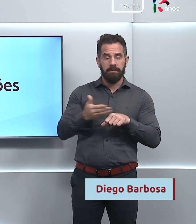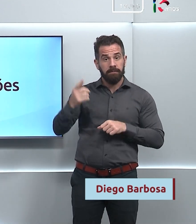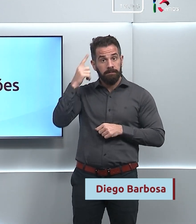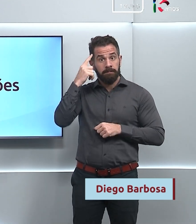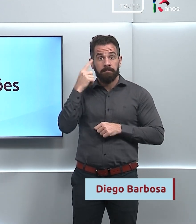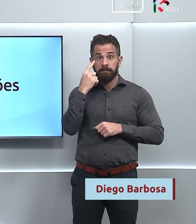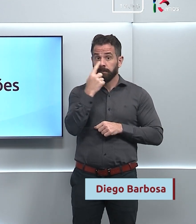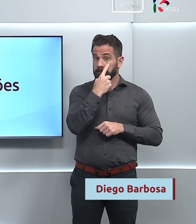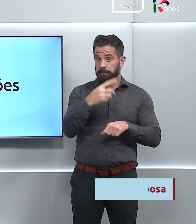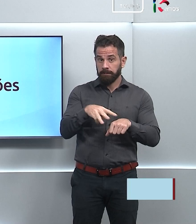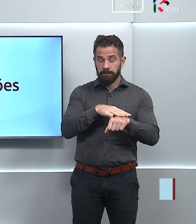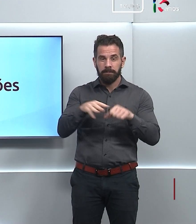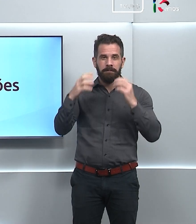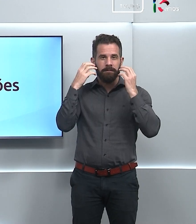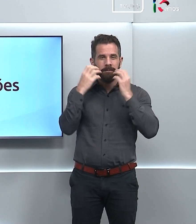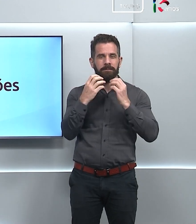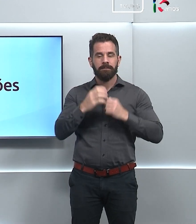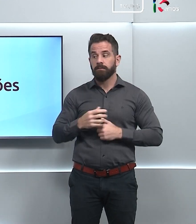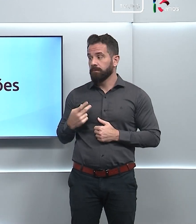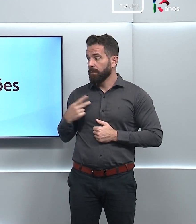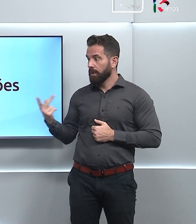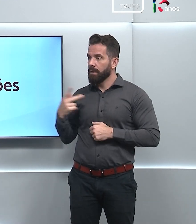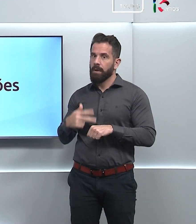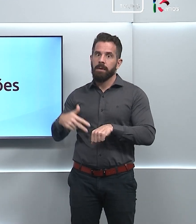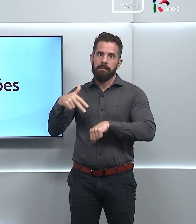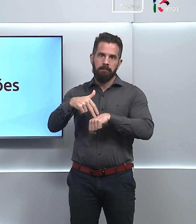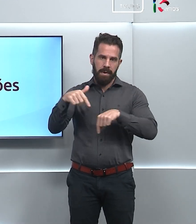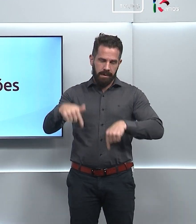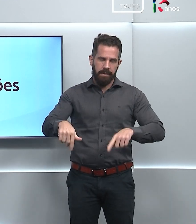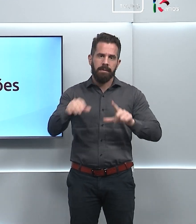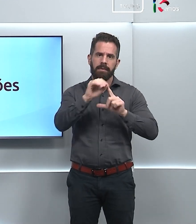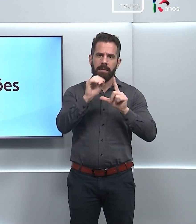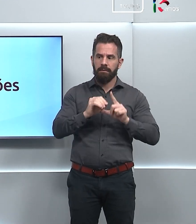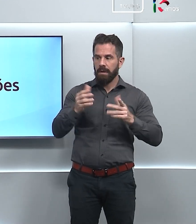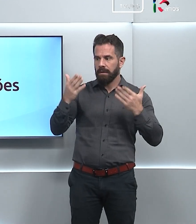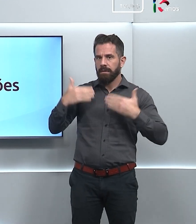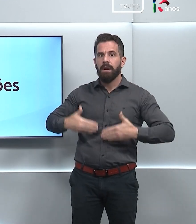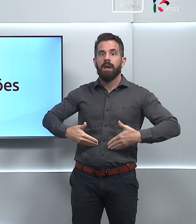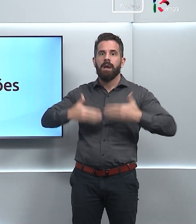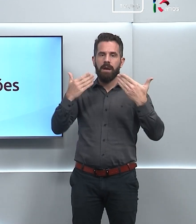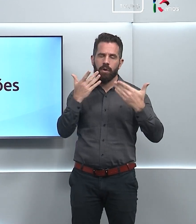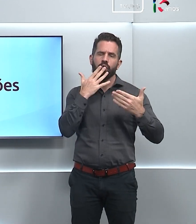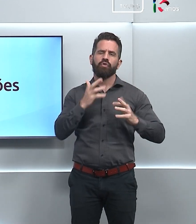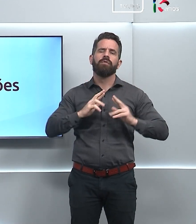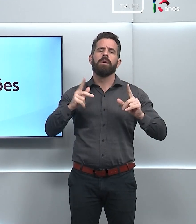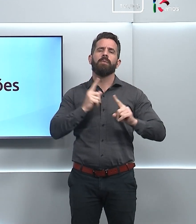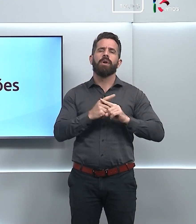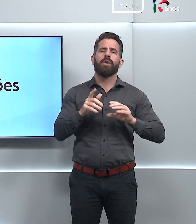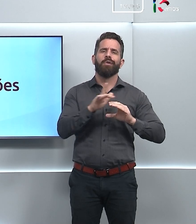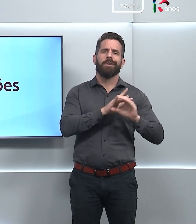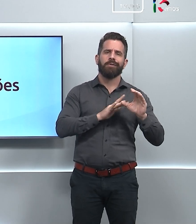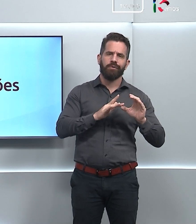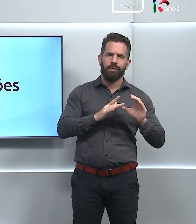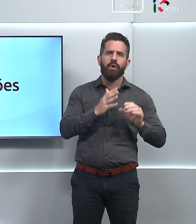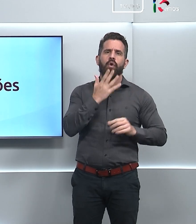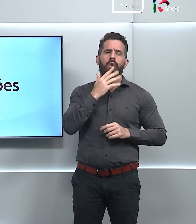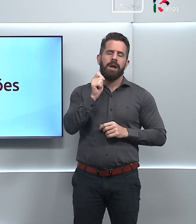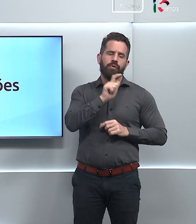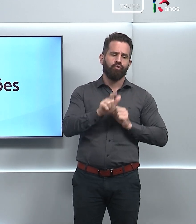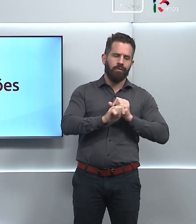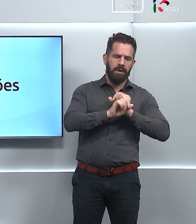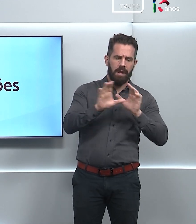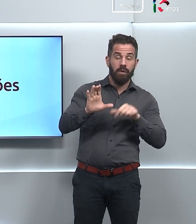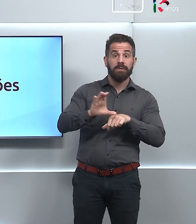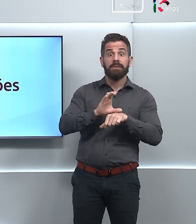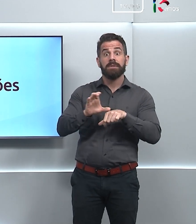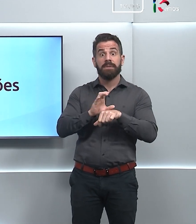olhos castanhos e barba cheia. Nós dois estamos de pé e atrás está o cenário do Conexões, em tons de azul claro, cinza e